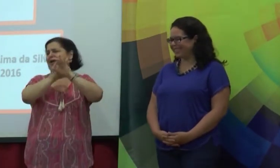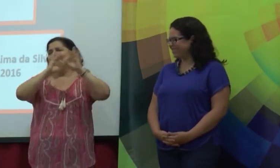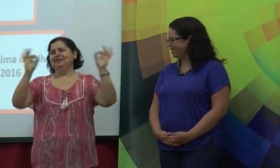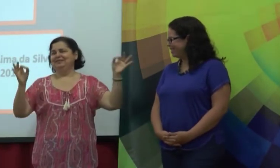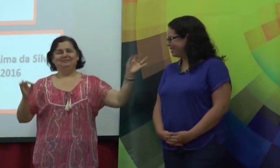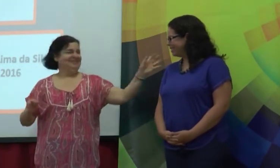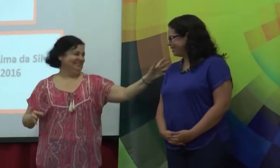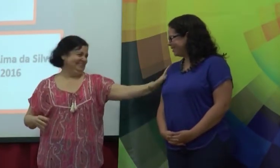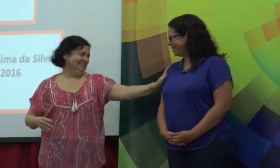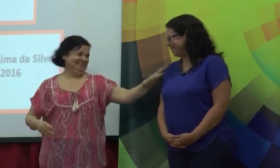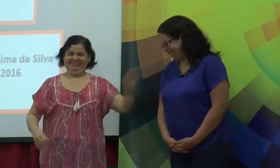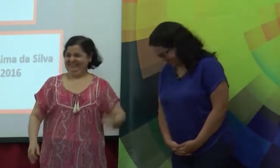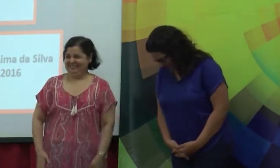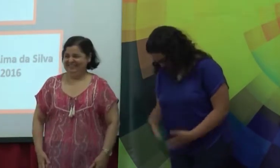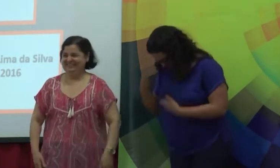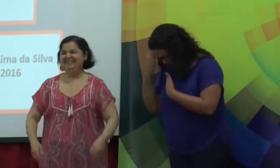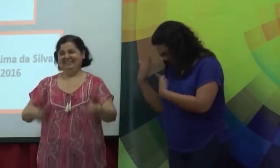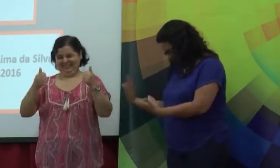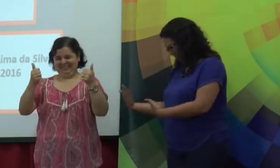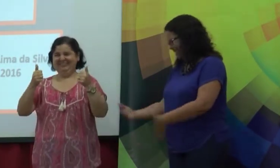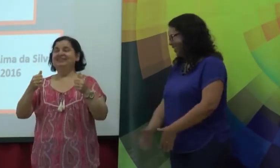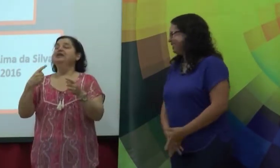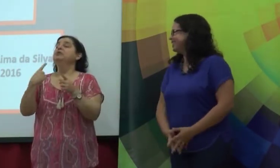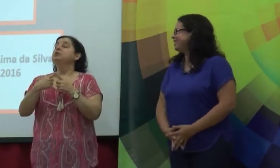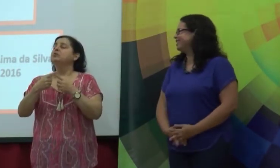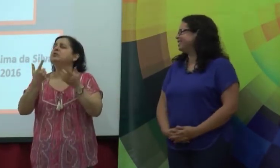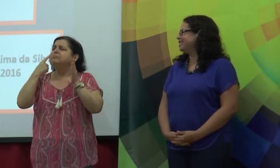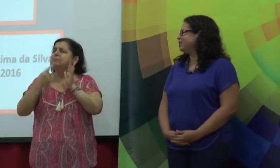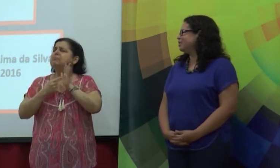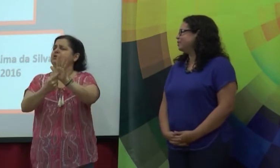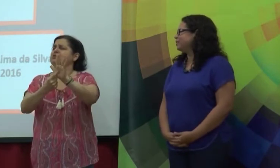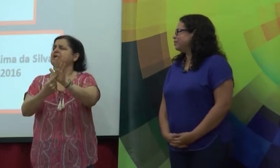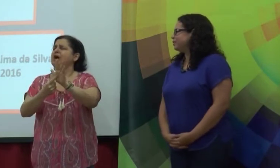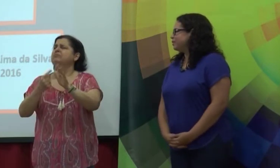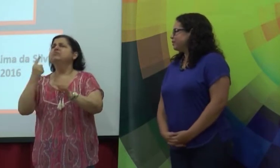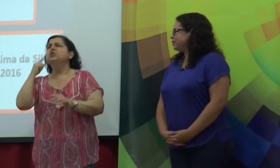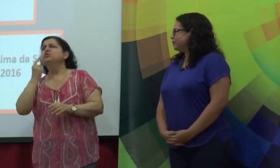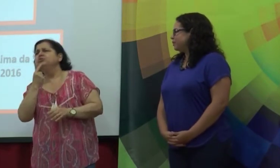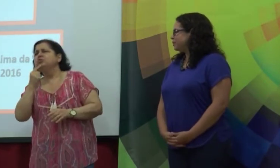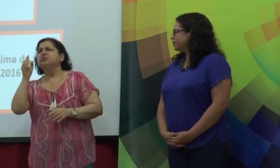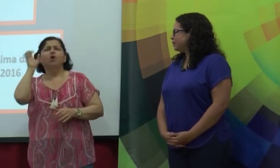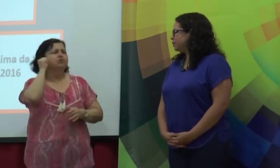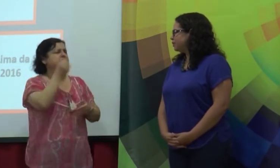e a Lucila está substituindo, e a Lucila é ótima.